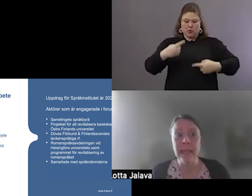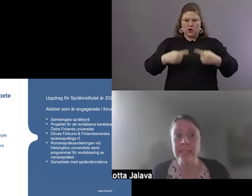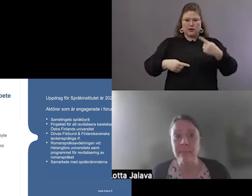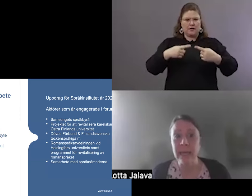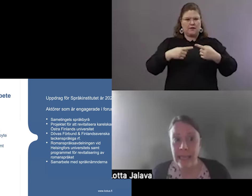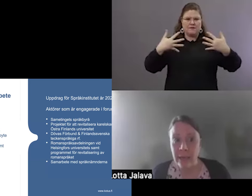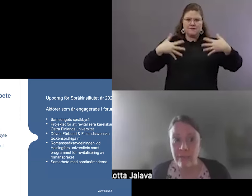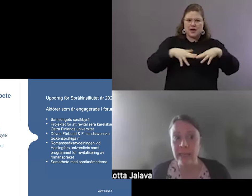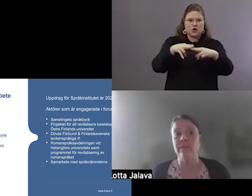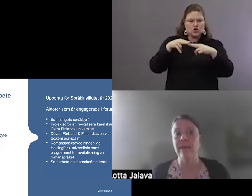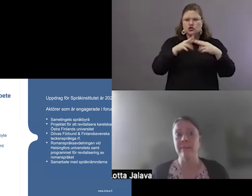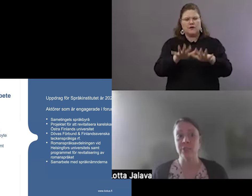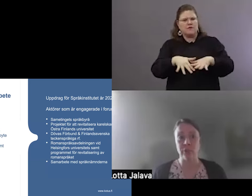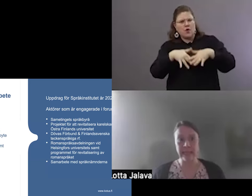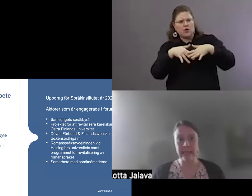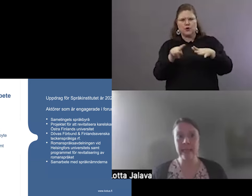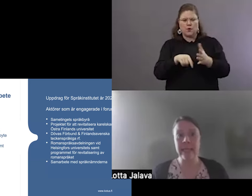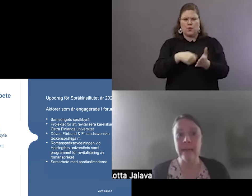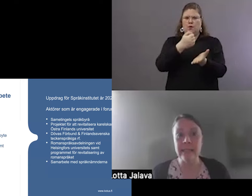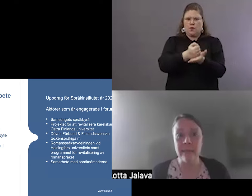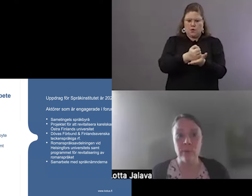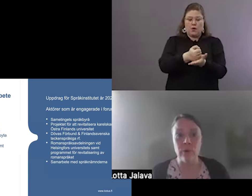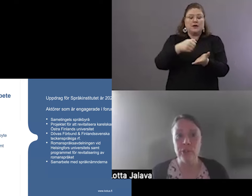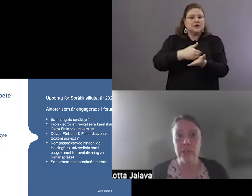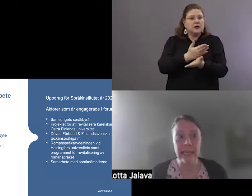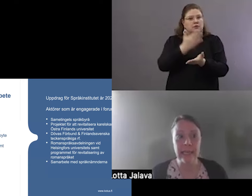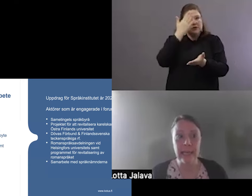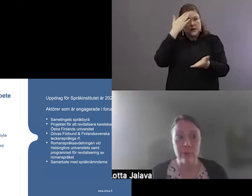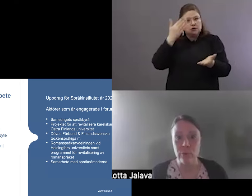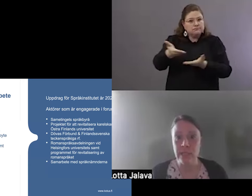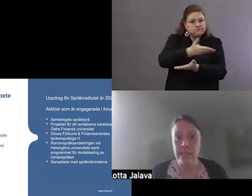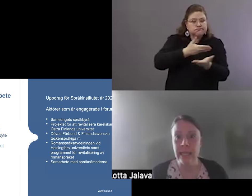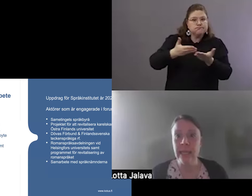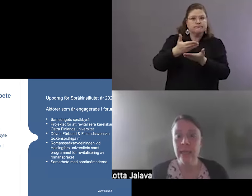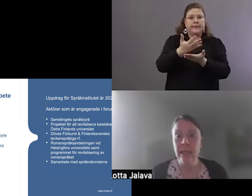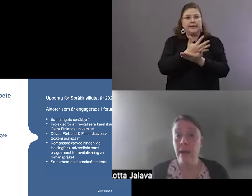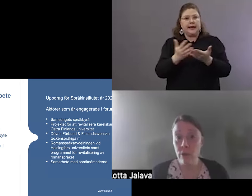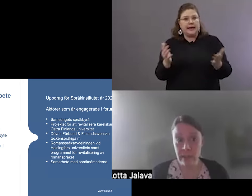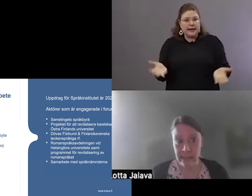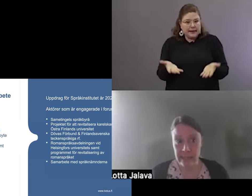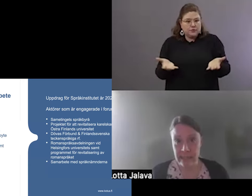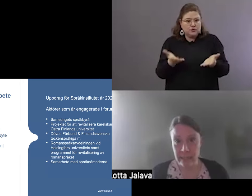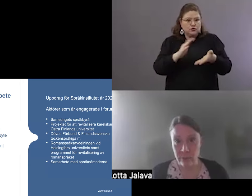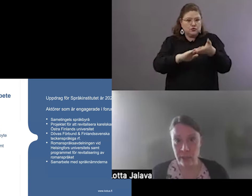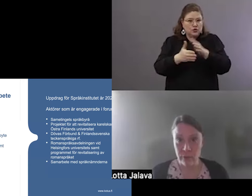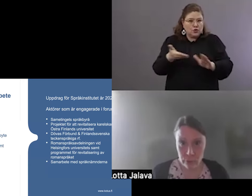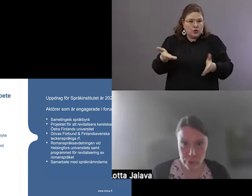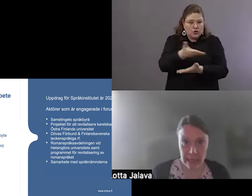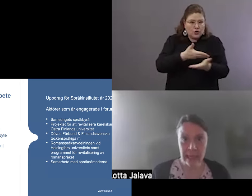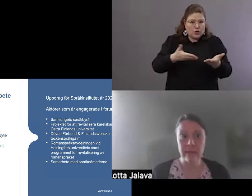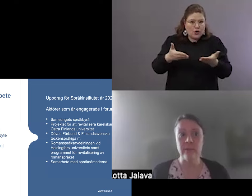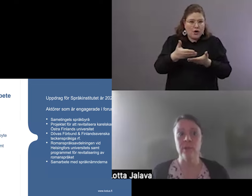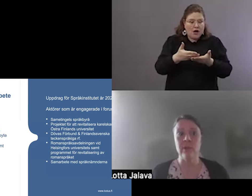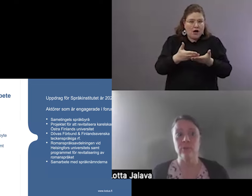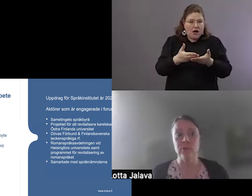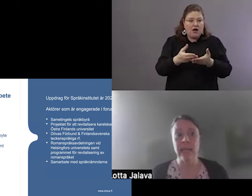foorumi, edistämään tiedonvaihtoa vähemmistökielten ja niiden aseman huollosta ja kielten elvytyksestä, niin aika luontevasti sitten tuli